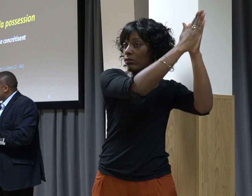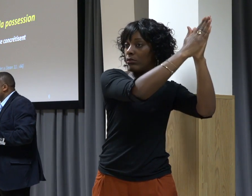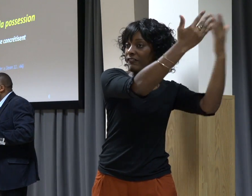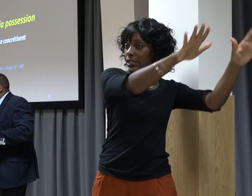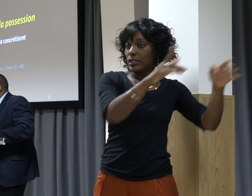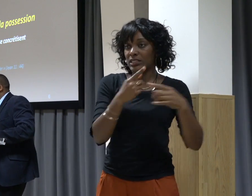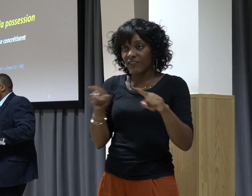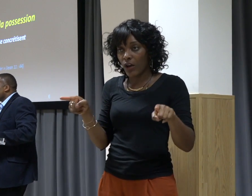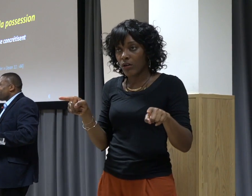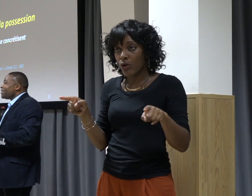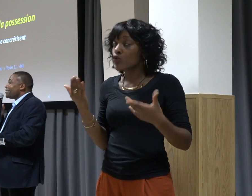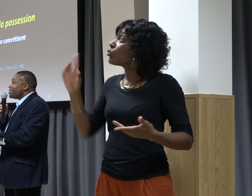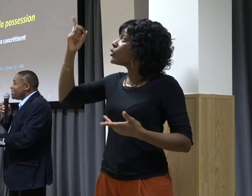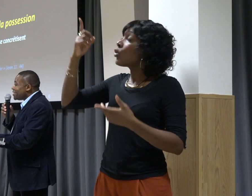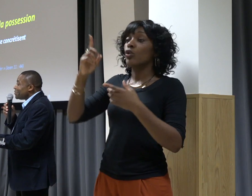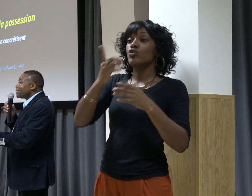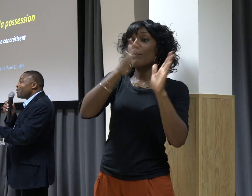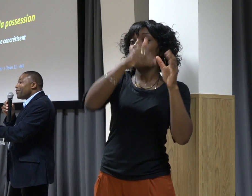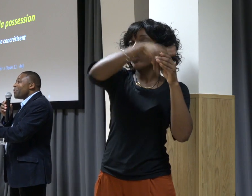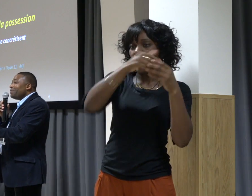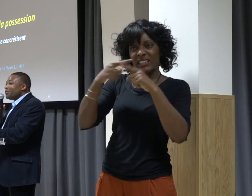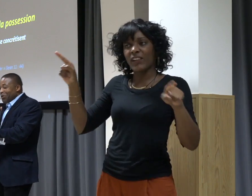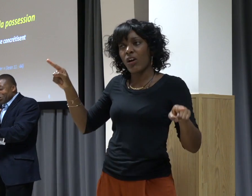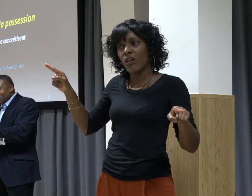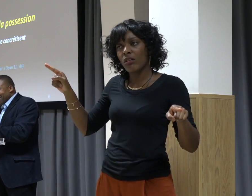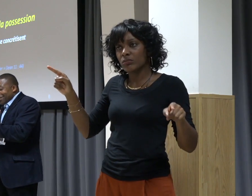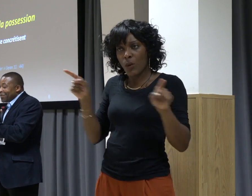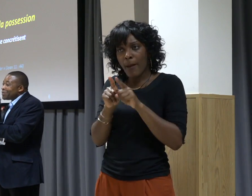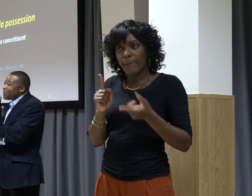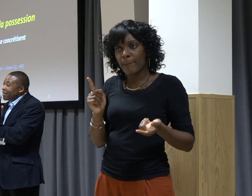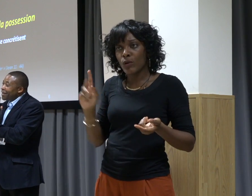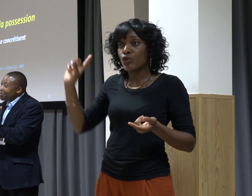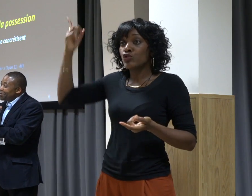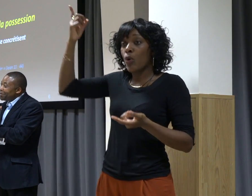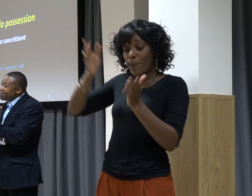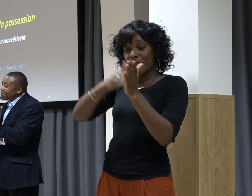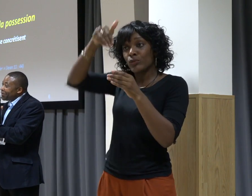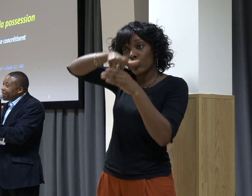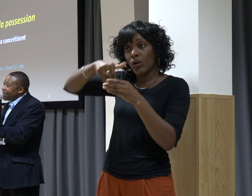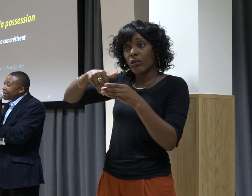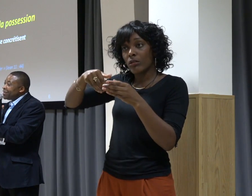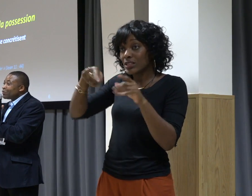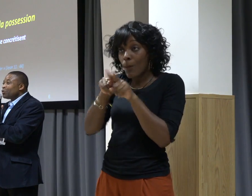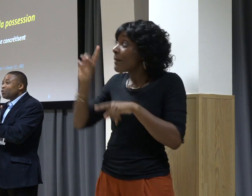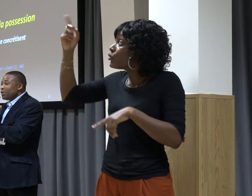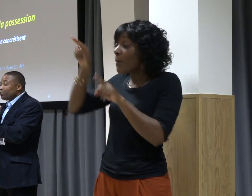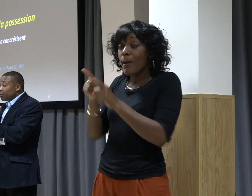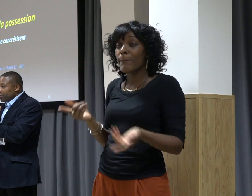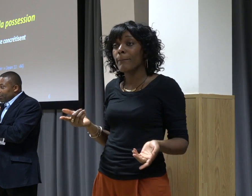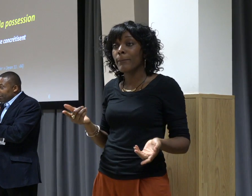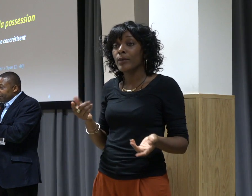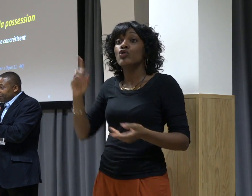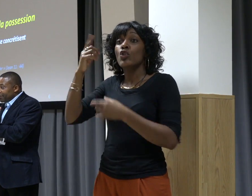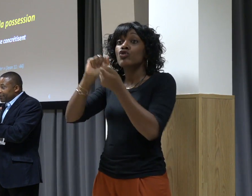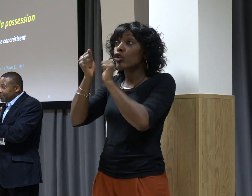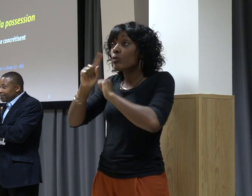Je n'ai pas entendu. Nous servons le même Dieu que celui qui nous est parlé dans la Bible. Il a dit que ce Dieu-là ne change